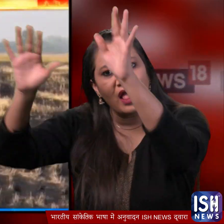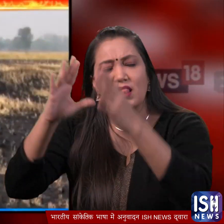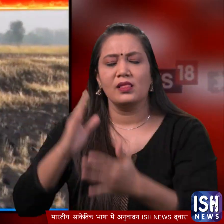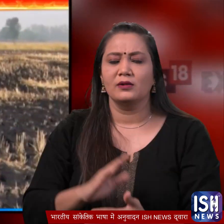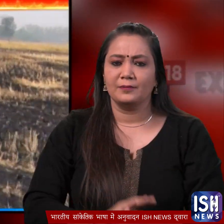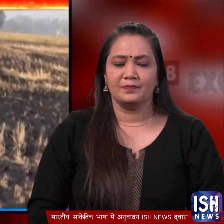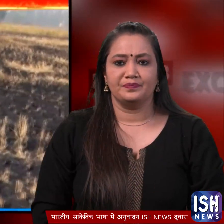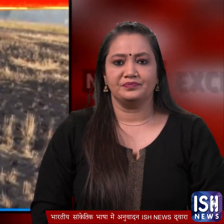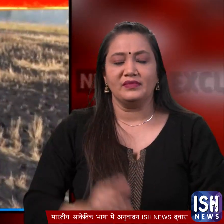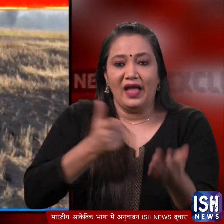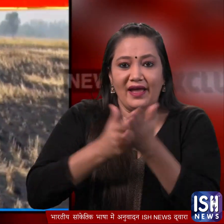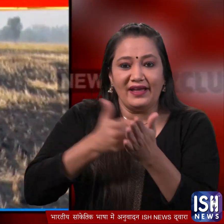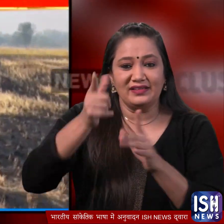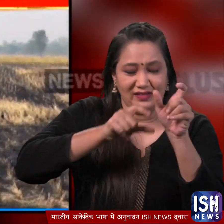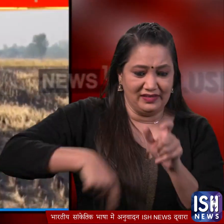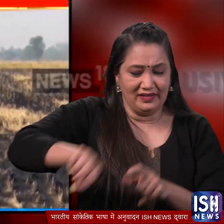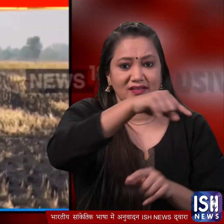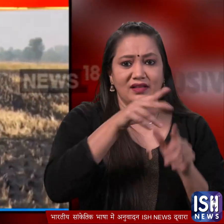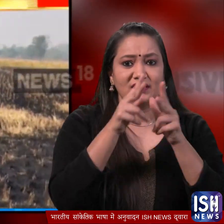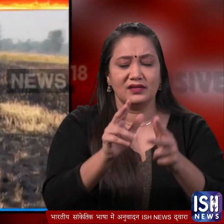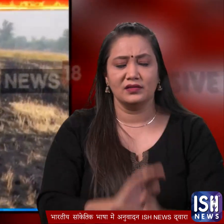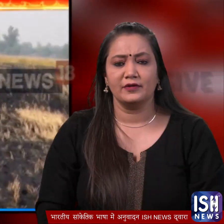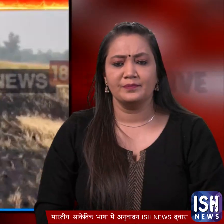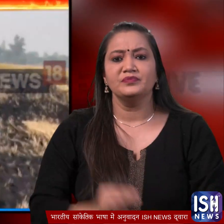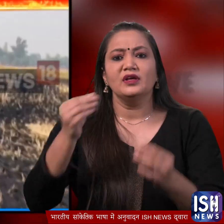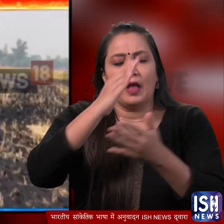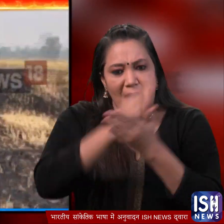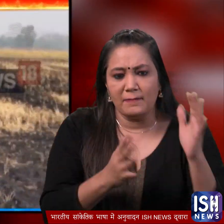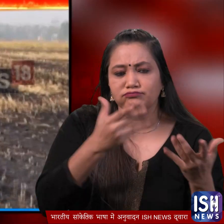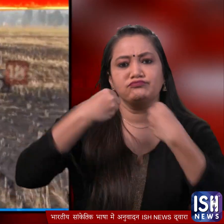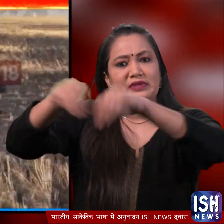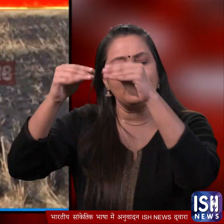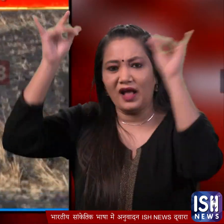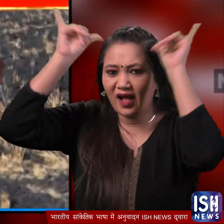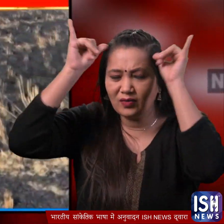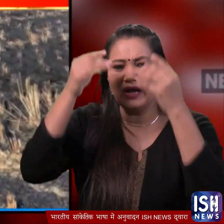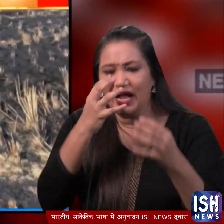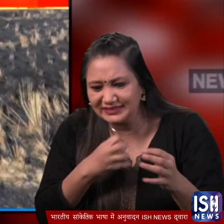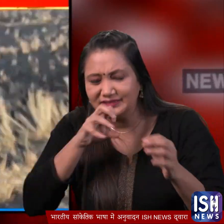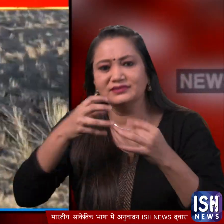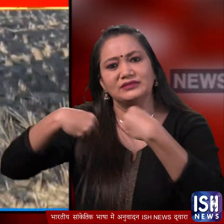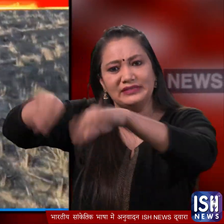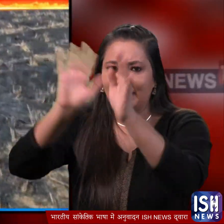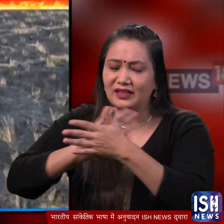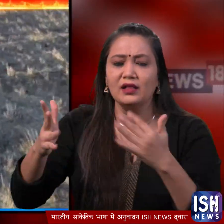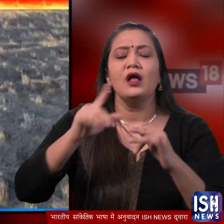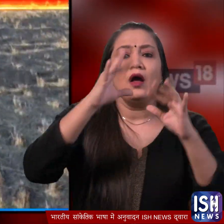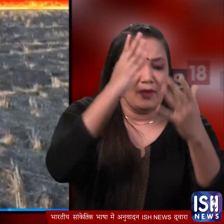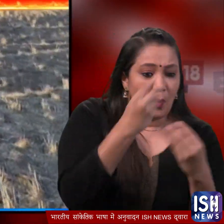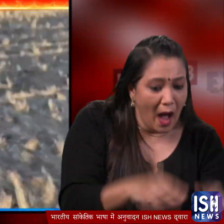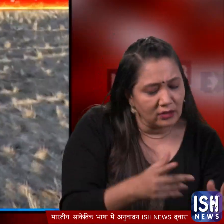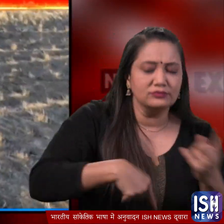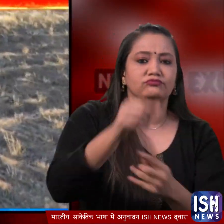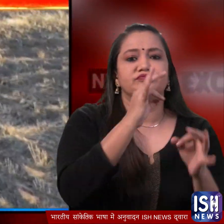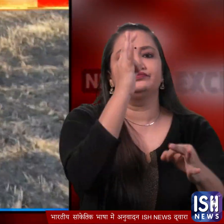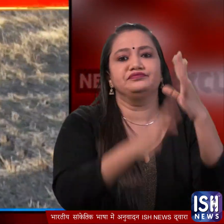हैं। किसान का कहना, जो इसके मालिक हैं, कि कुछ पराली को बेचा गया है गौशाला में, लेकिन उसके बाद आग लगाई गई